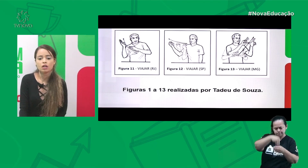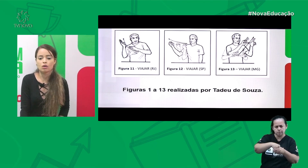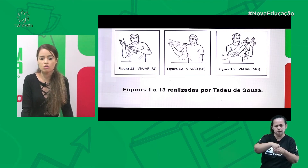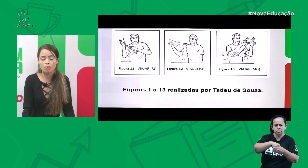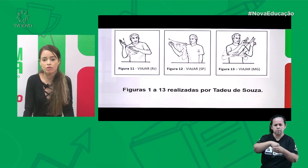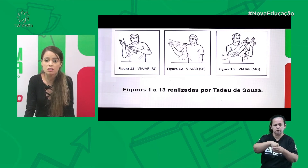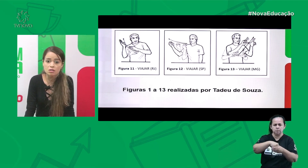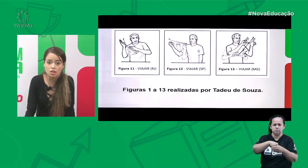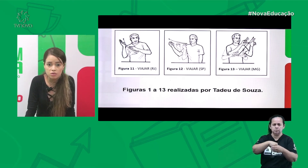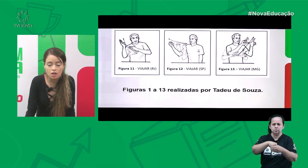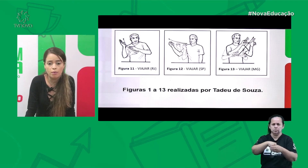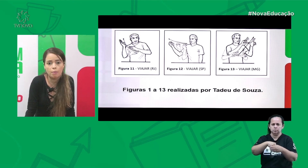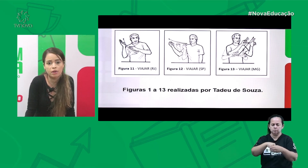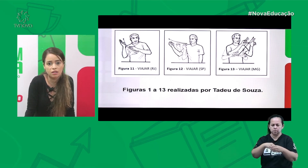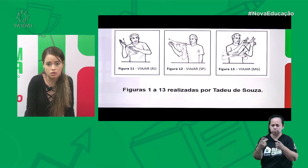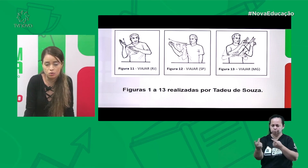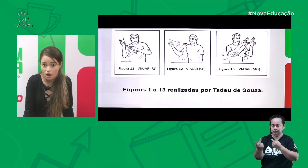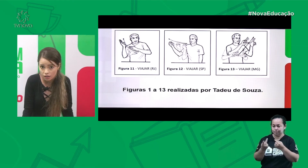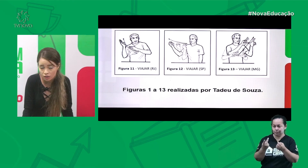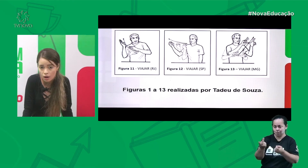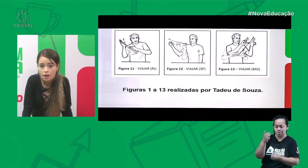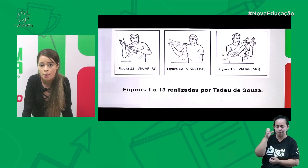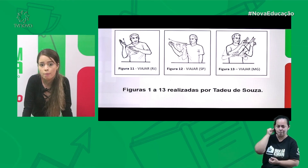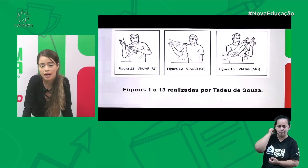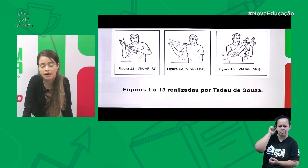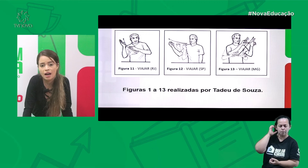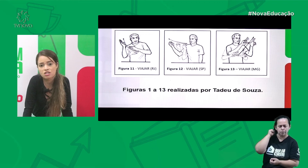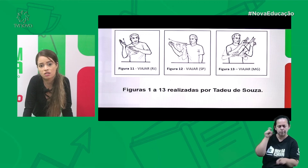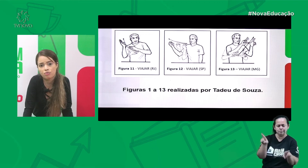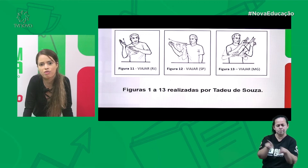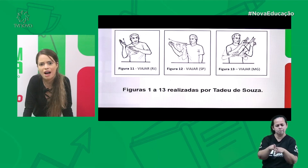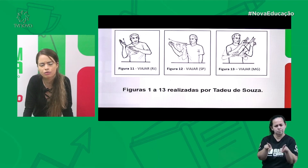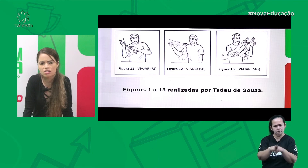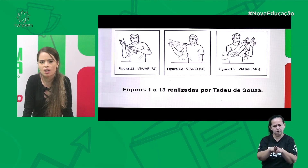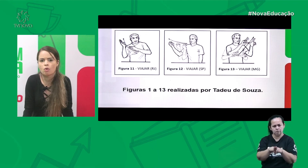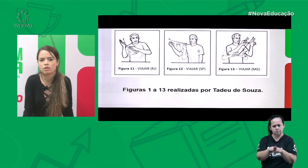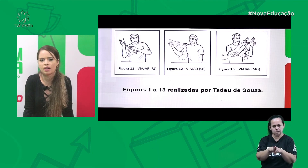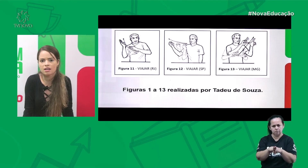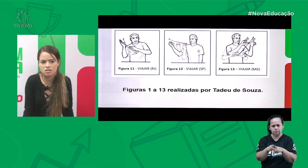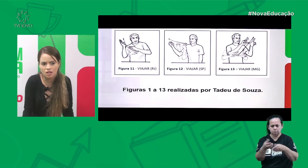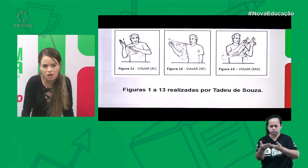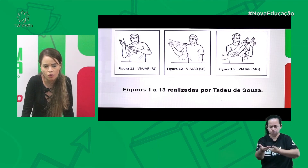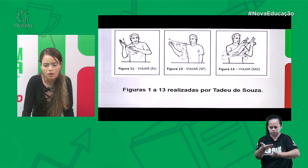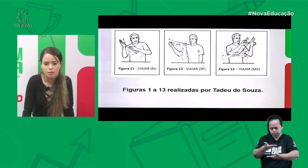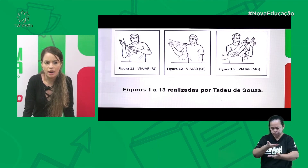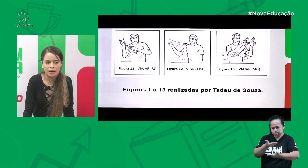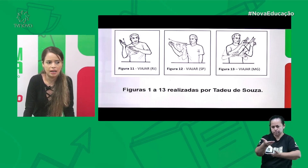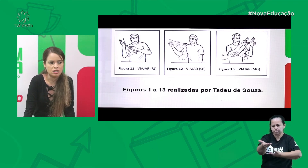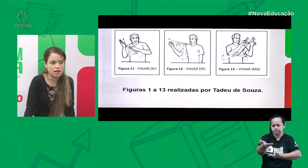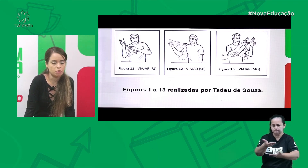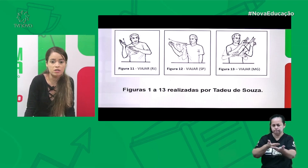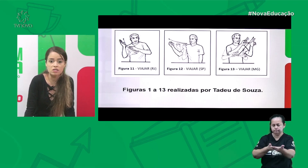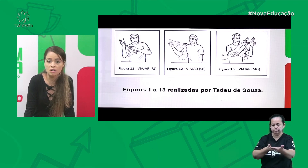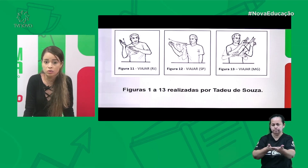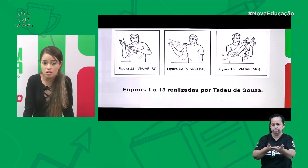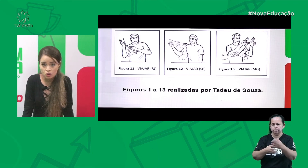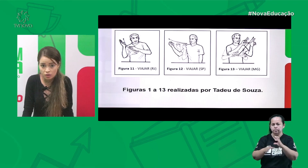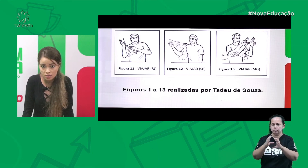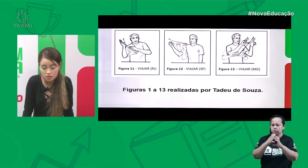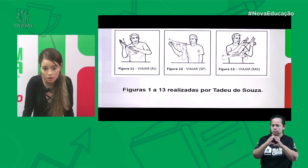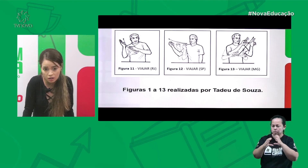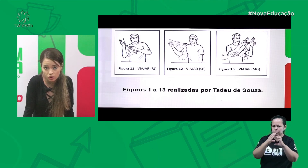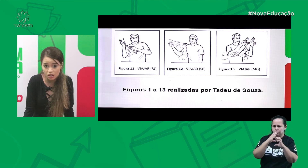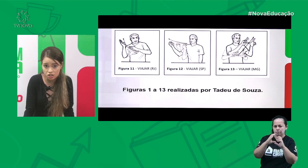conosco. E nós, ouvintes, estamos também aprendendo a sua língua para que haja, de fato, essa comunicação, para que haja a expansão